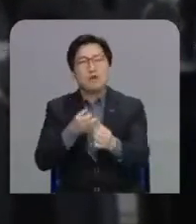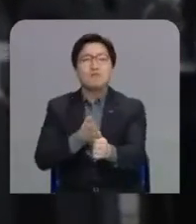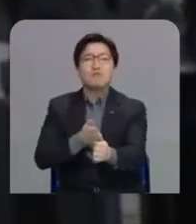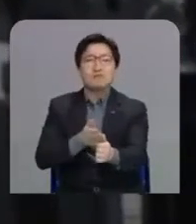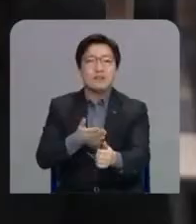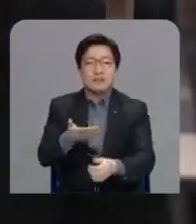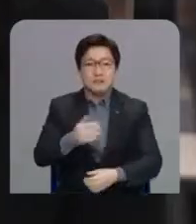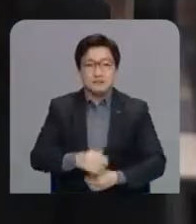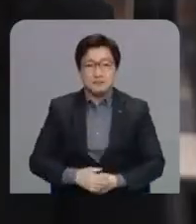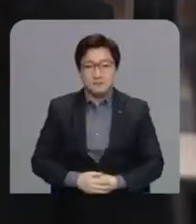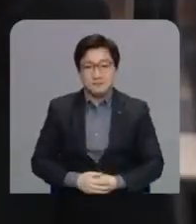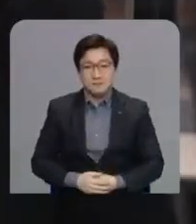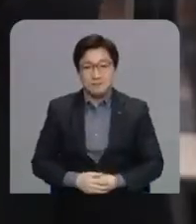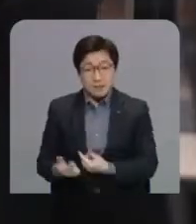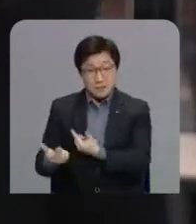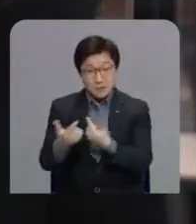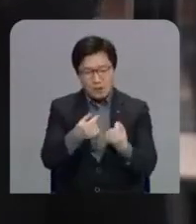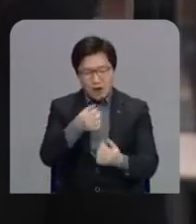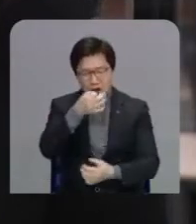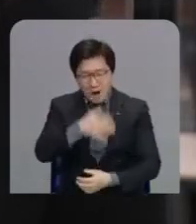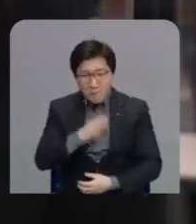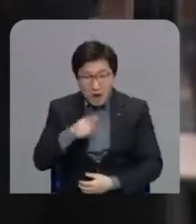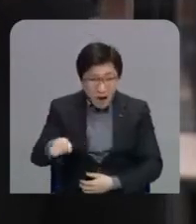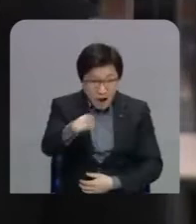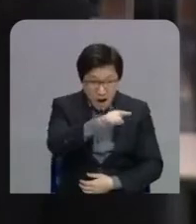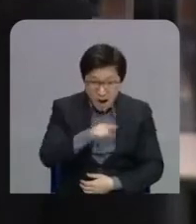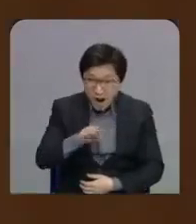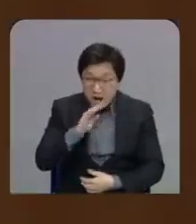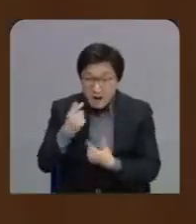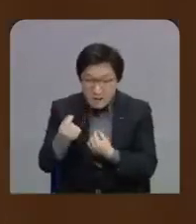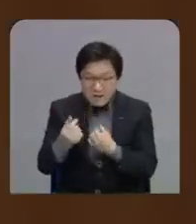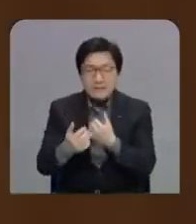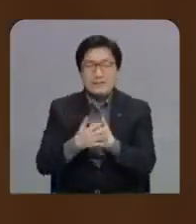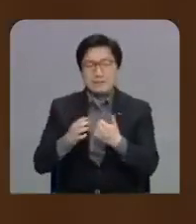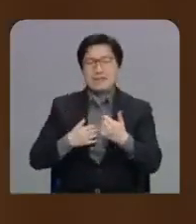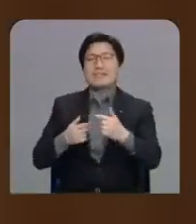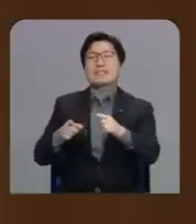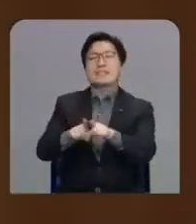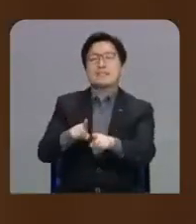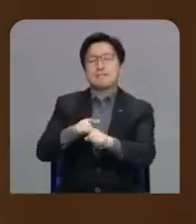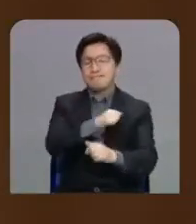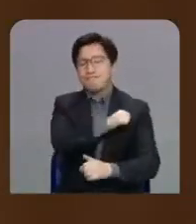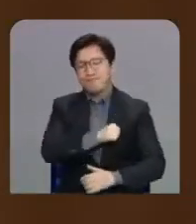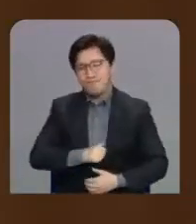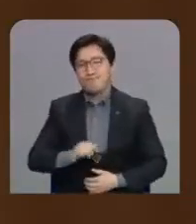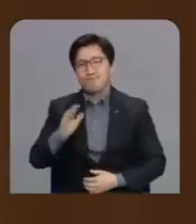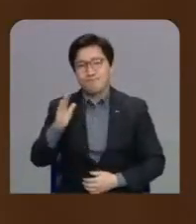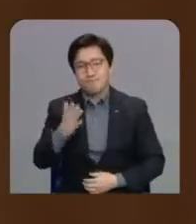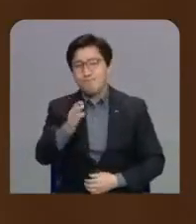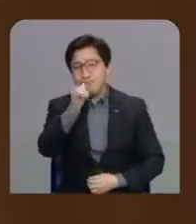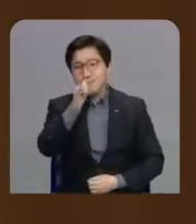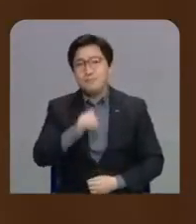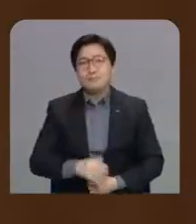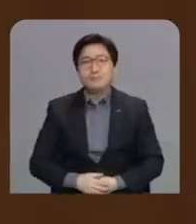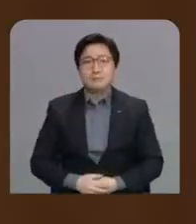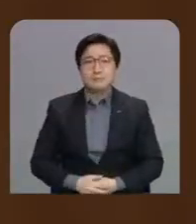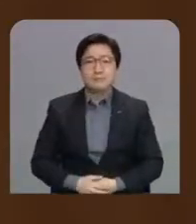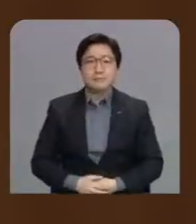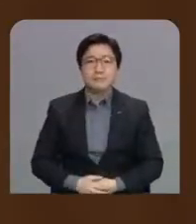좋겠고 다 같이 힘든 국민들 모두가 힘든 상황이잖아요. 그래서 감내하고 해야 될 부분이라고 생각합니다.